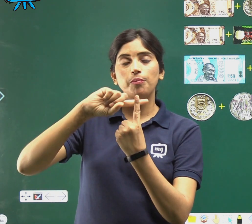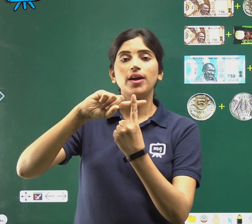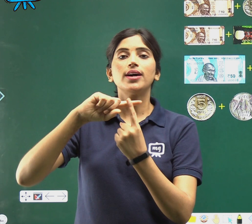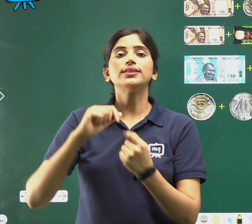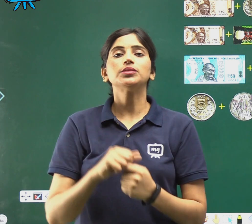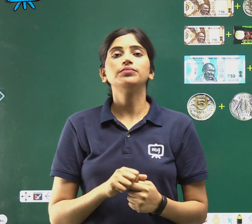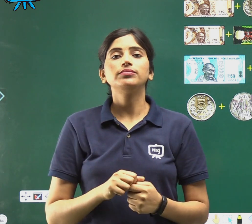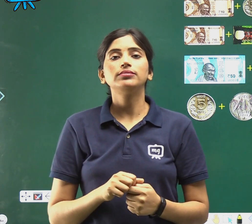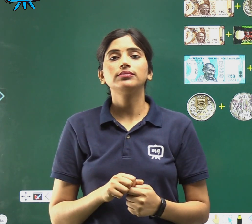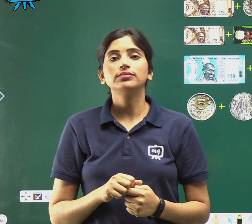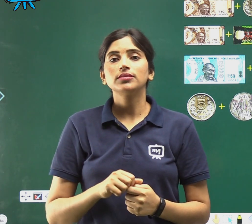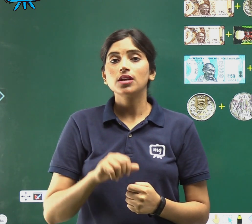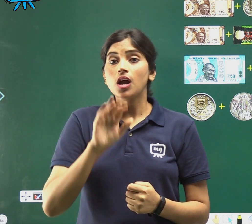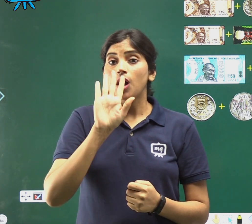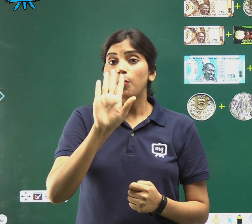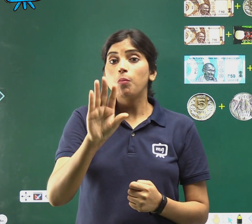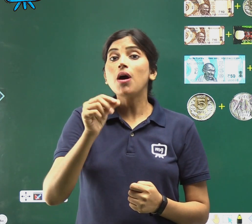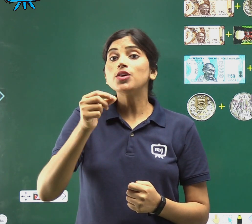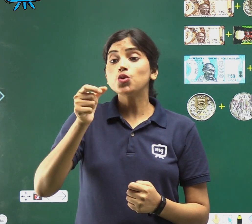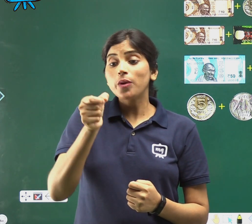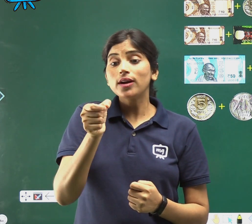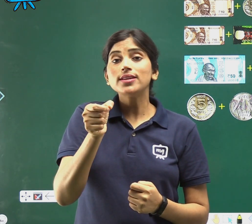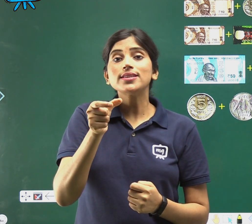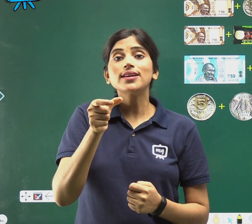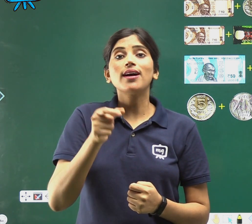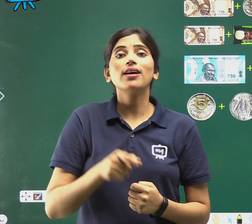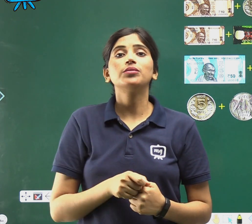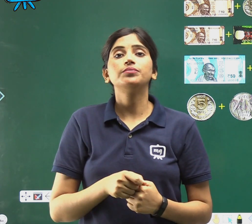प्लस 5 रुपए का सिक्का